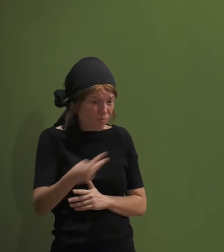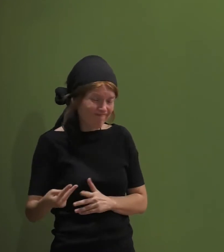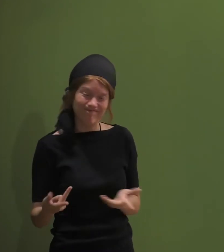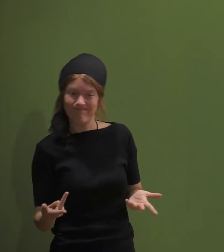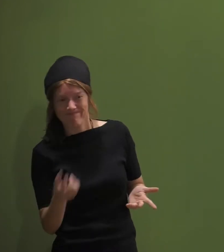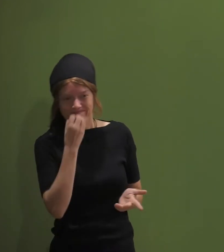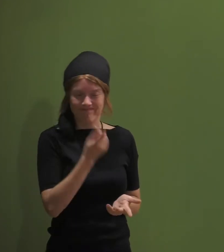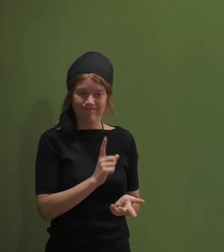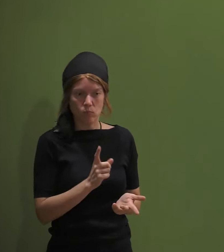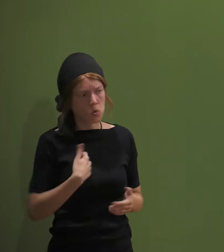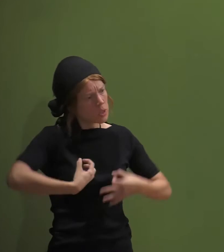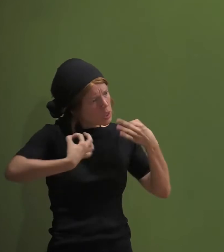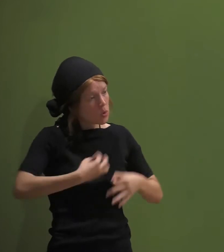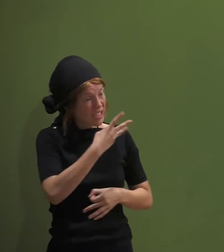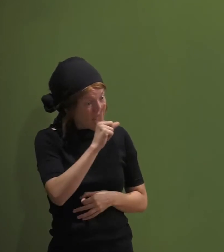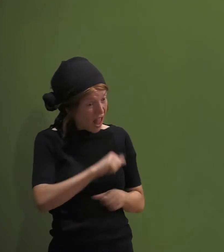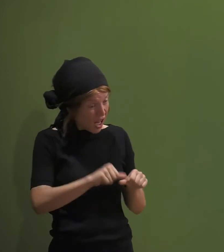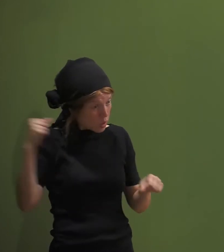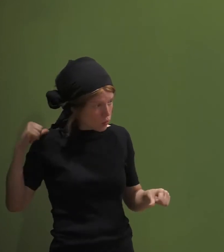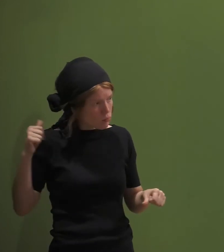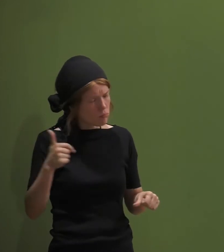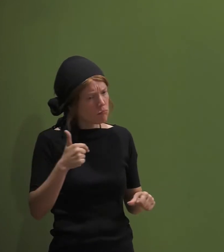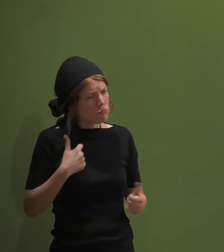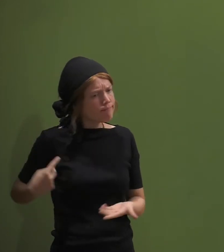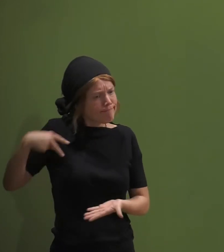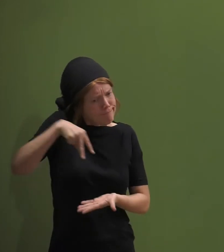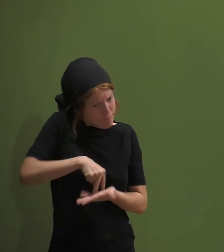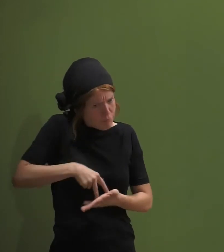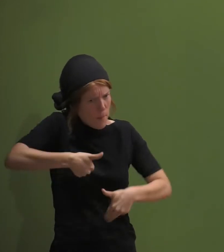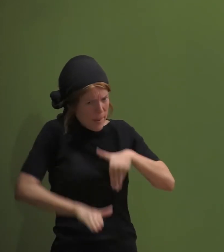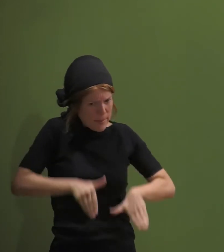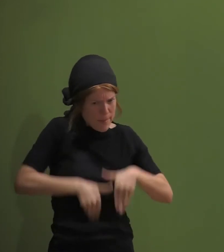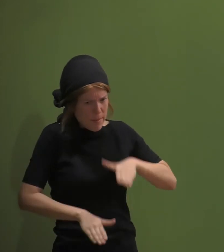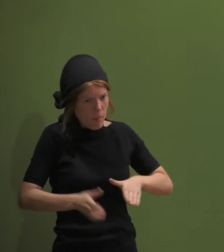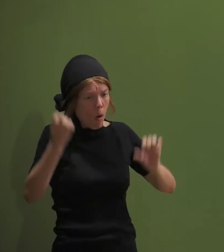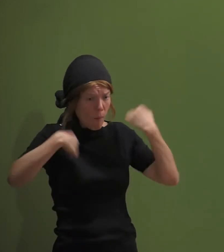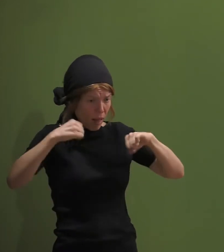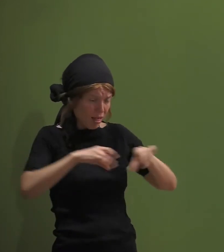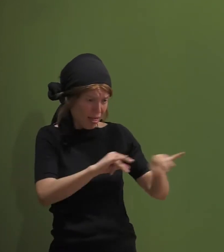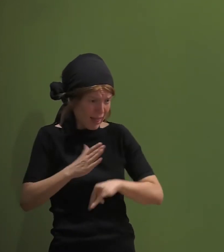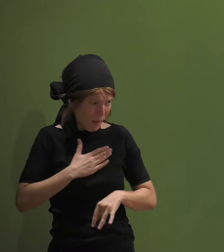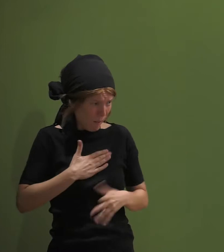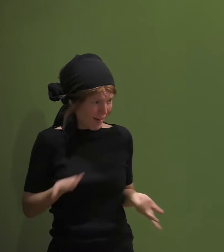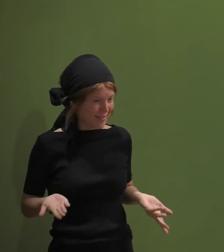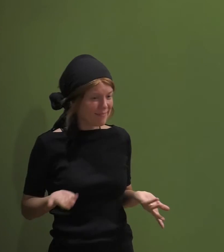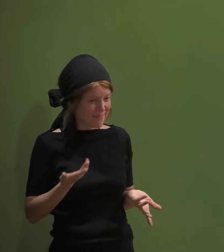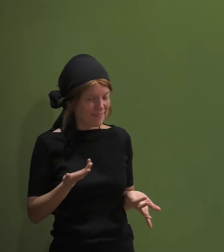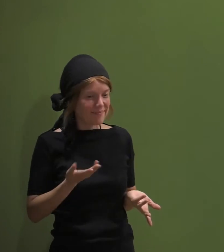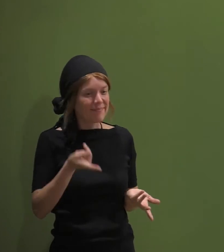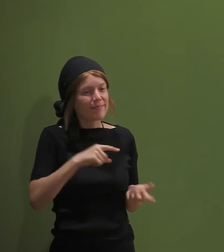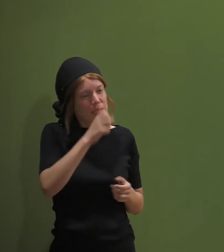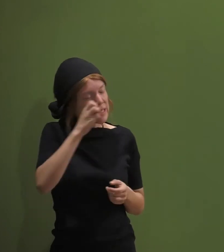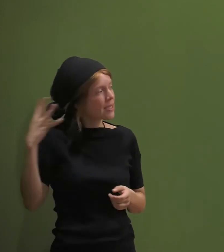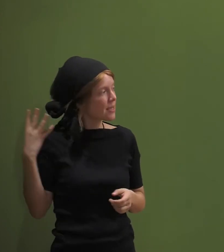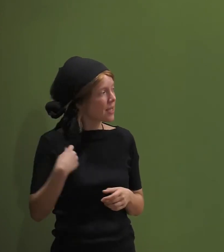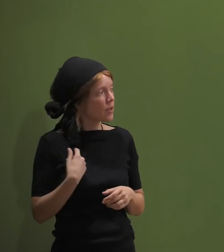adecuada. Les puedo asegurar que hace 30 años yo mismo he puesto en pie más de un comuelgo, que era una práctica habitual en mi tierra, como lo era bastantes años antes y pueden